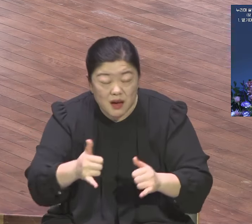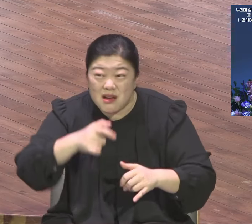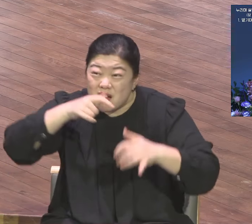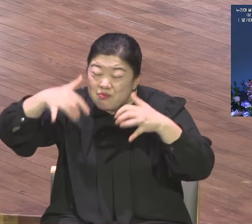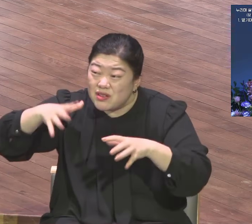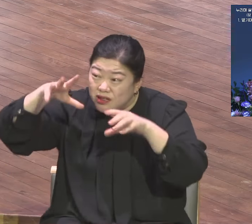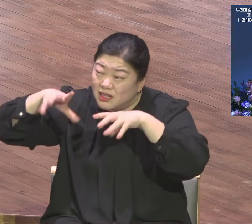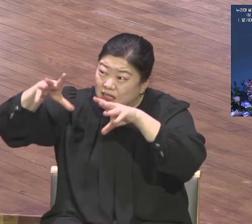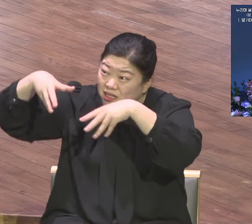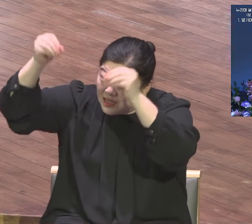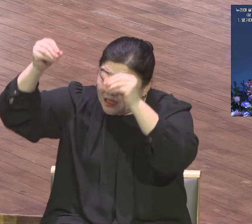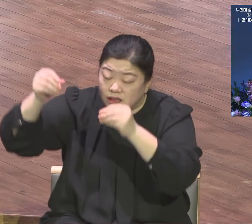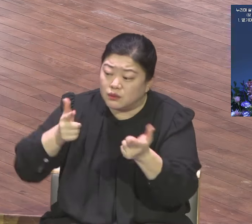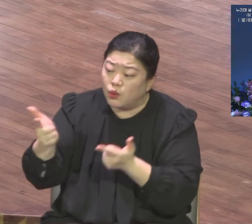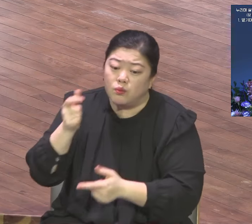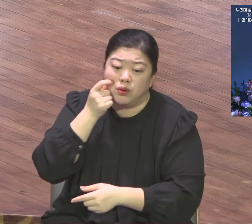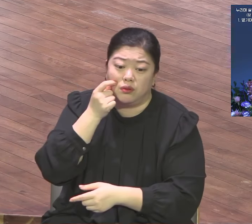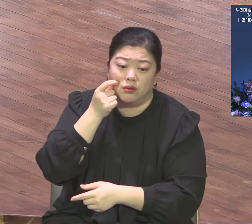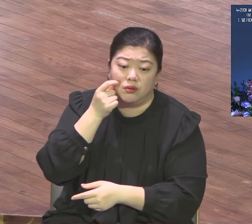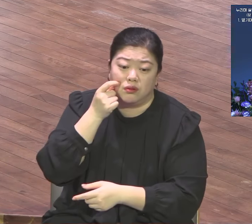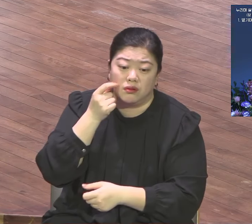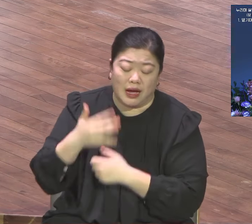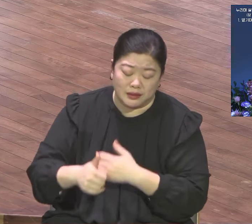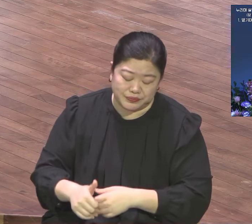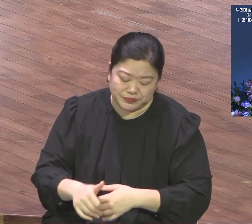하나님이 안 봐주면 그건 끝나는 거라고. 시편